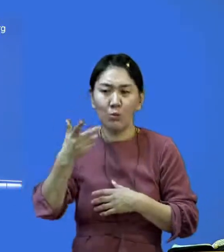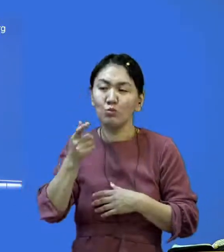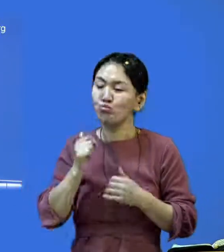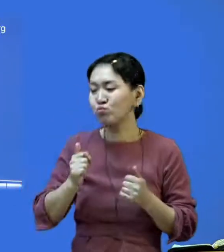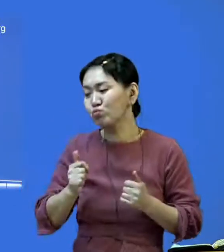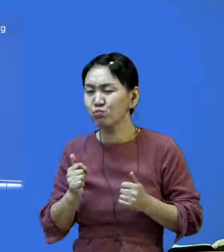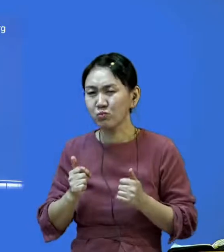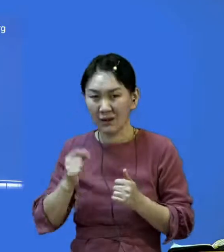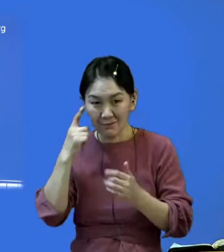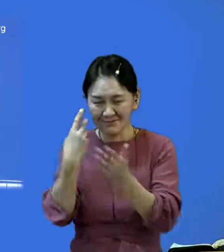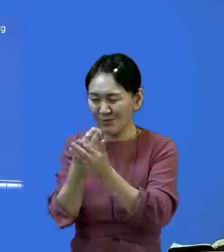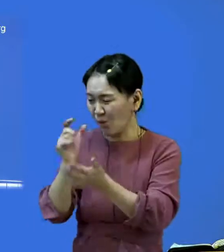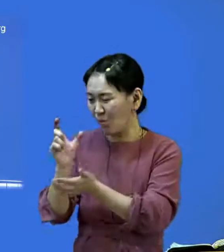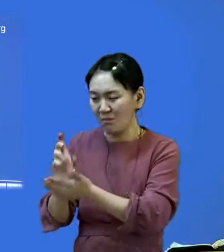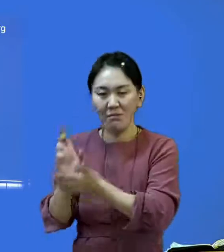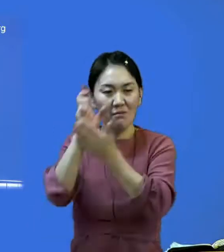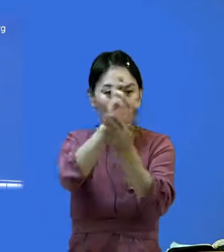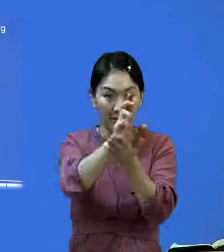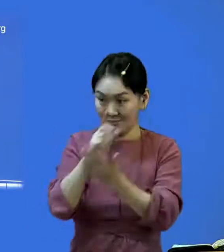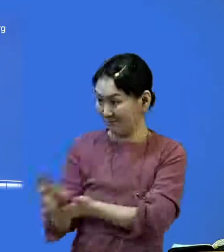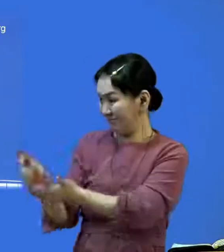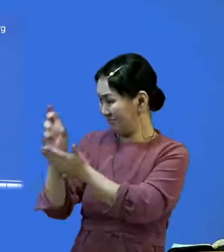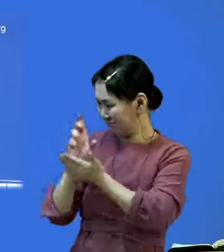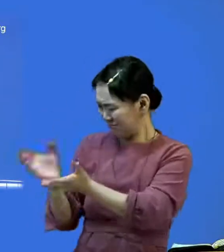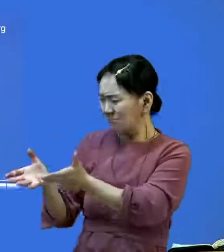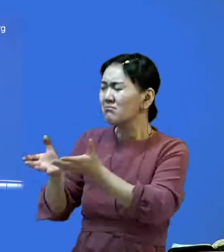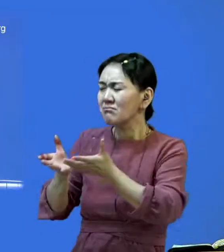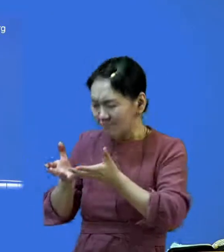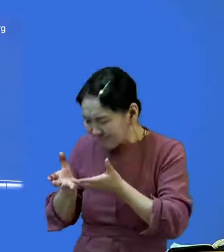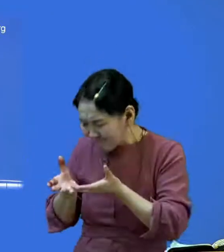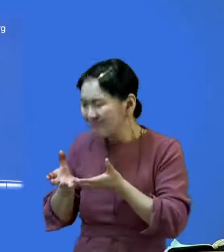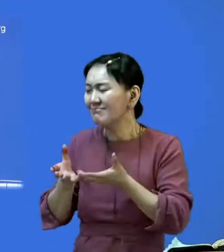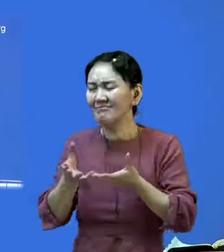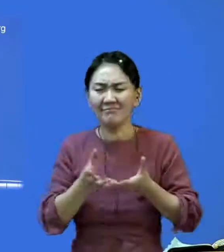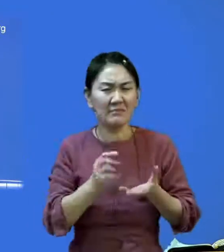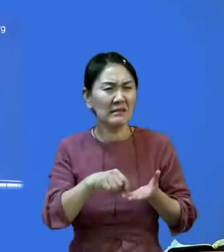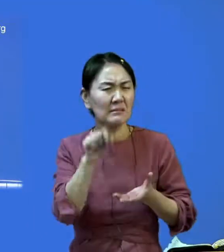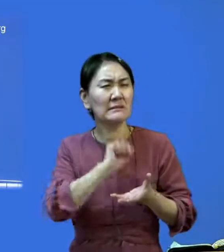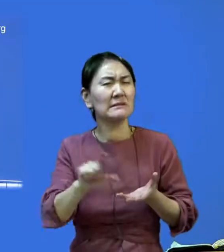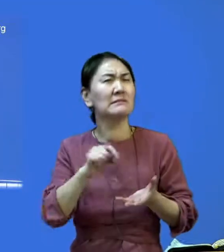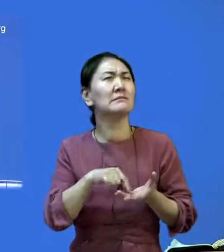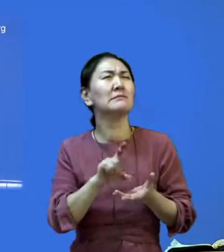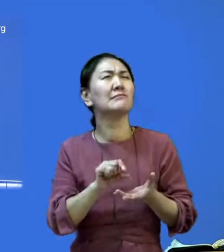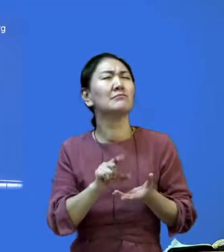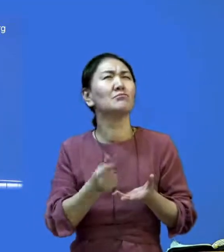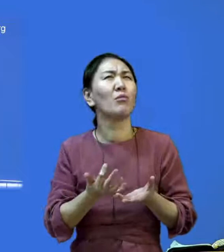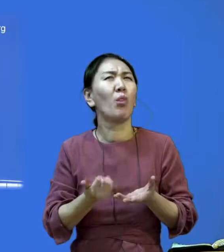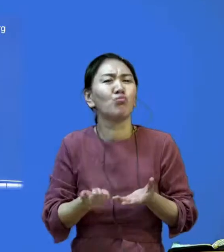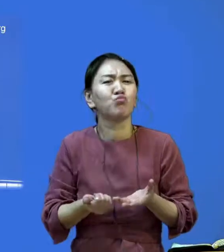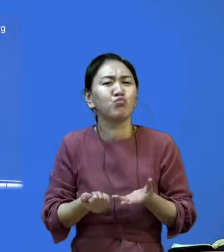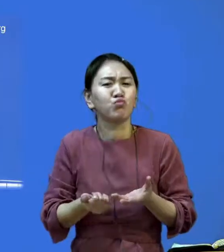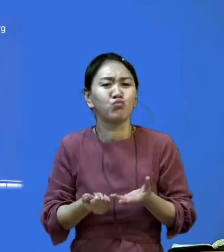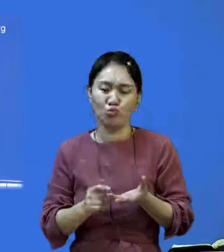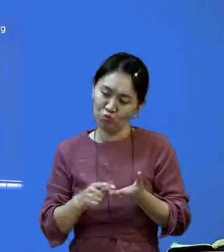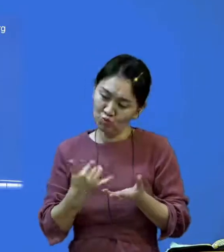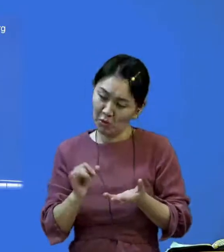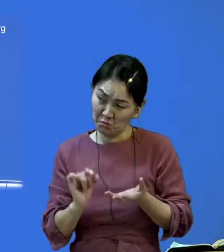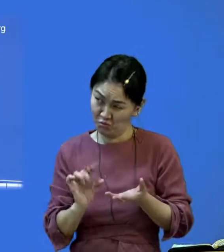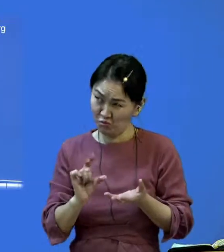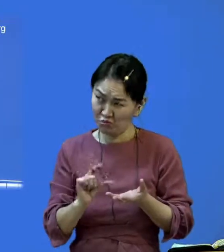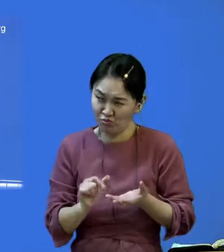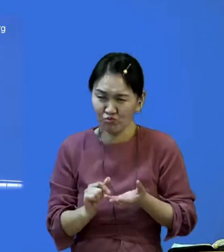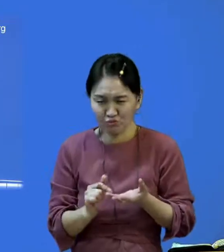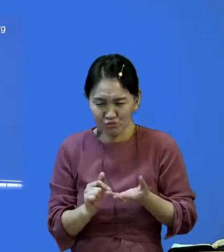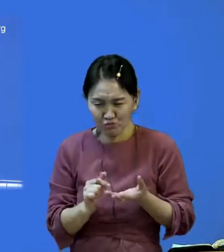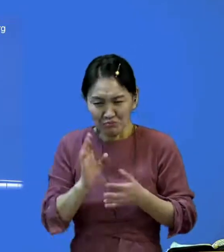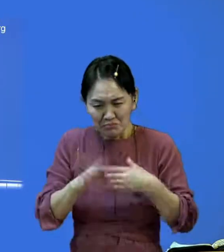боловч энэ бэлэг хичнээн үнцэнтэй вэ? Хичнээн эрхэм өндтэй вэ гэдгийг мэдэхгүй байгаатай л адилхан юм.